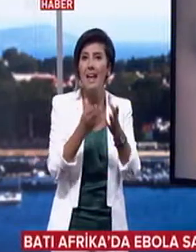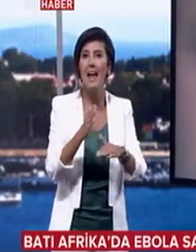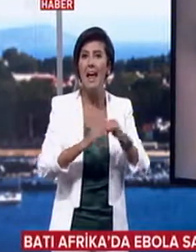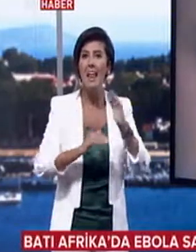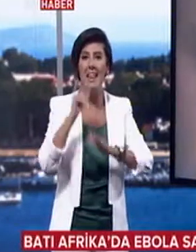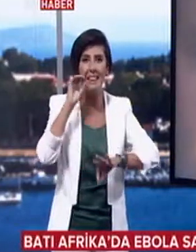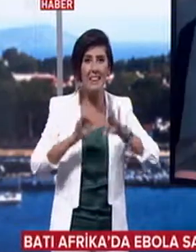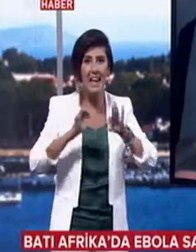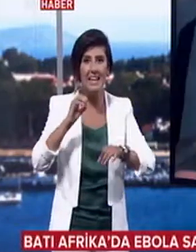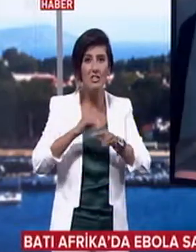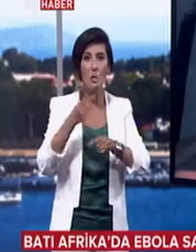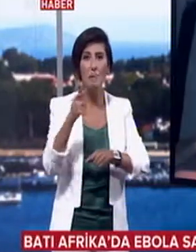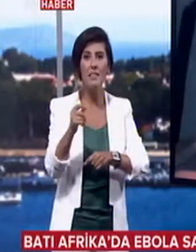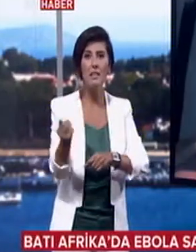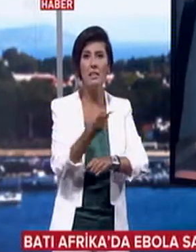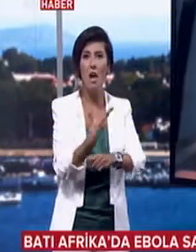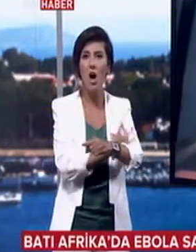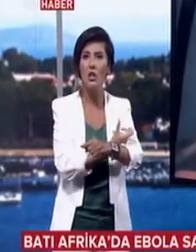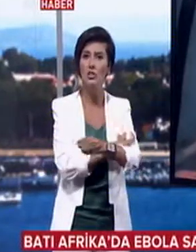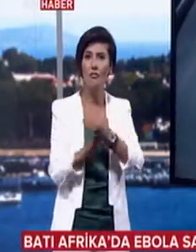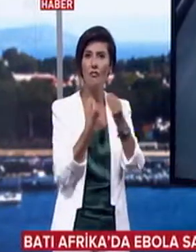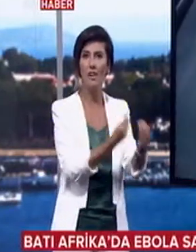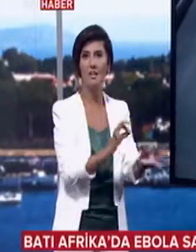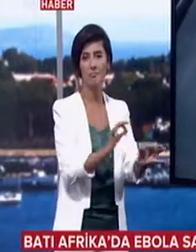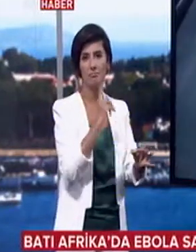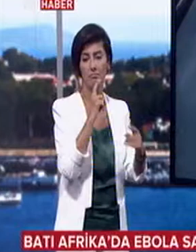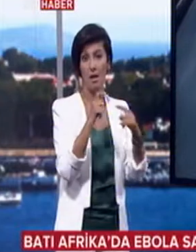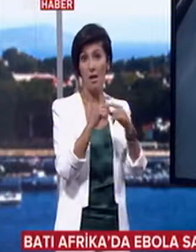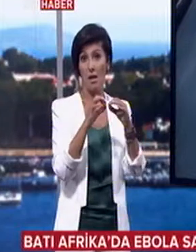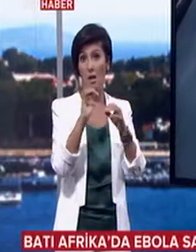ellerindeki deney aşamasındaki 1000 kadar aşıyı vermeye hazır olduklarını açıkladı.